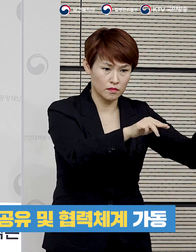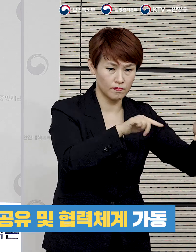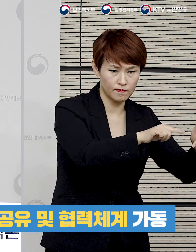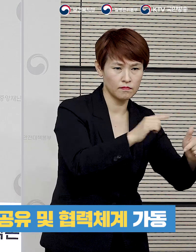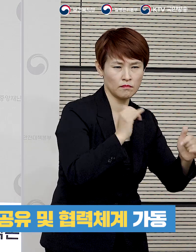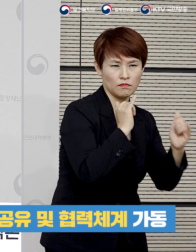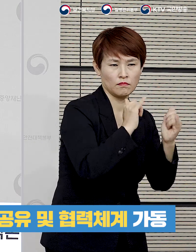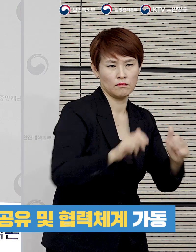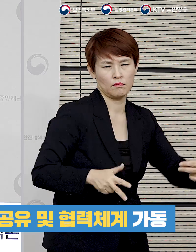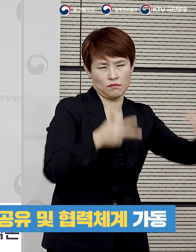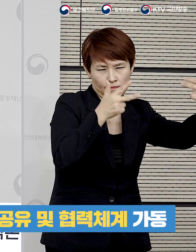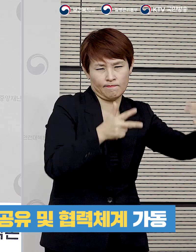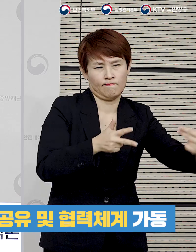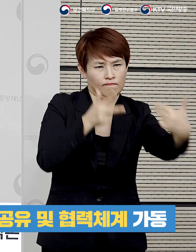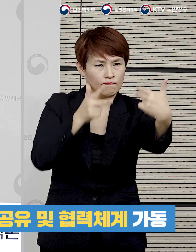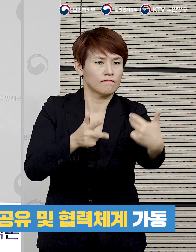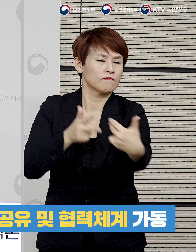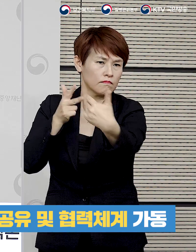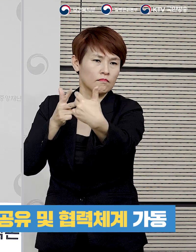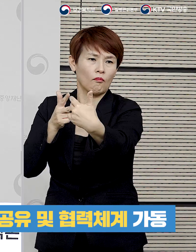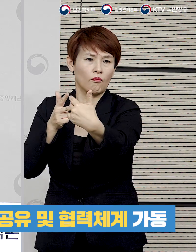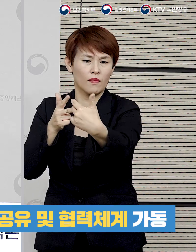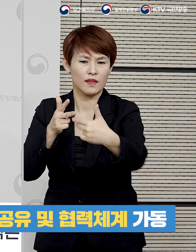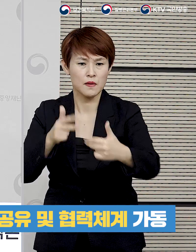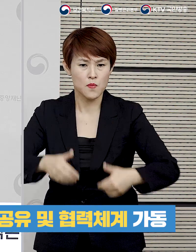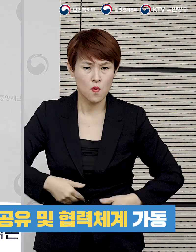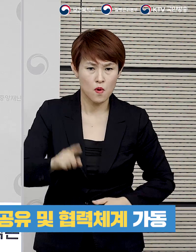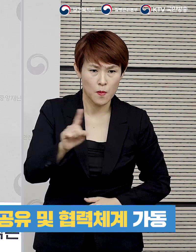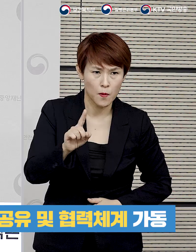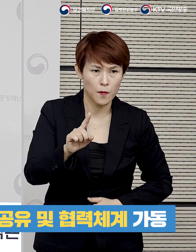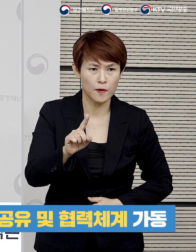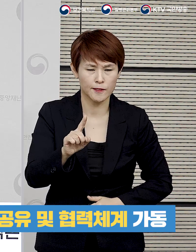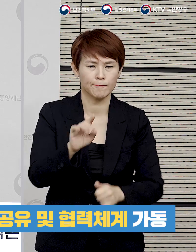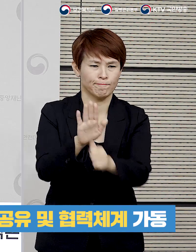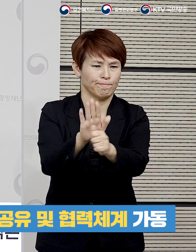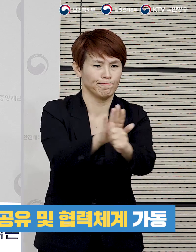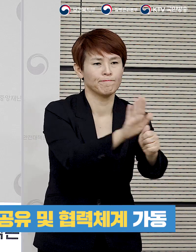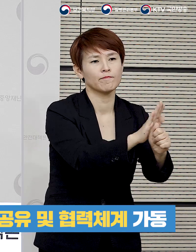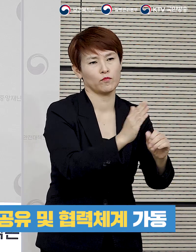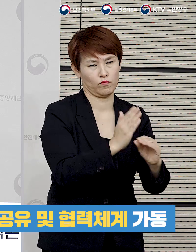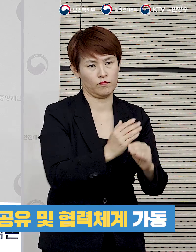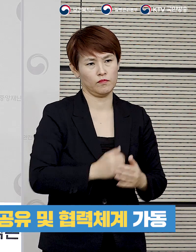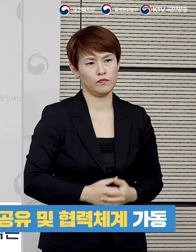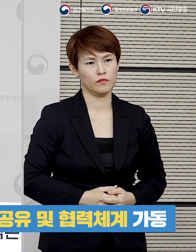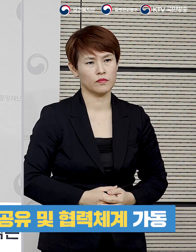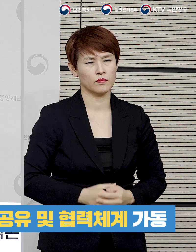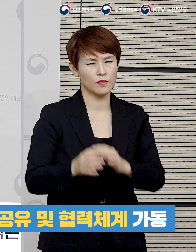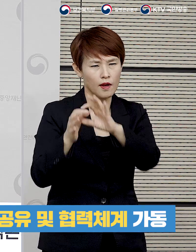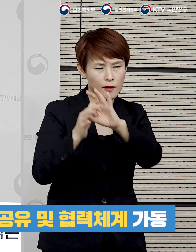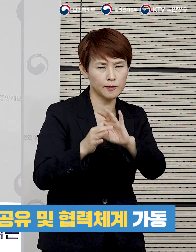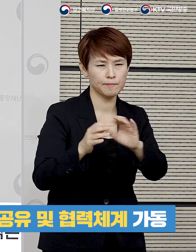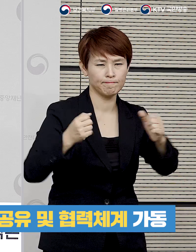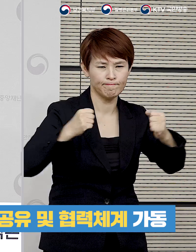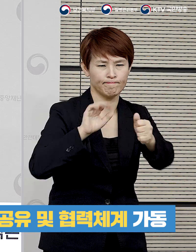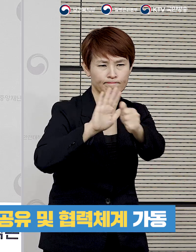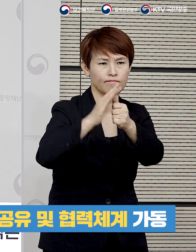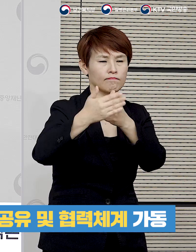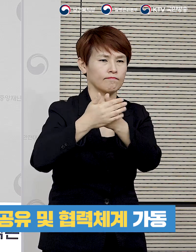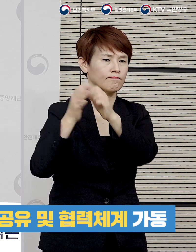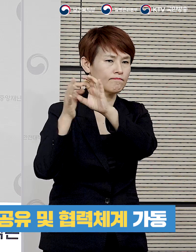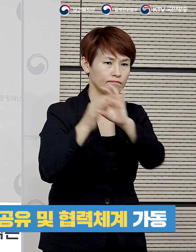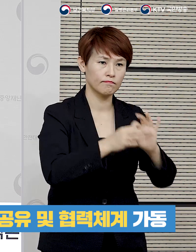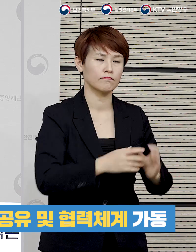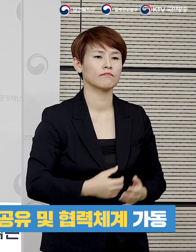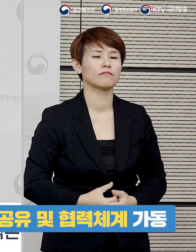경기도, 인천시 간의 수시 영상회의를 통해서 현장에서 필요한 자원을 파악, 지원하고 있고 지속적으로 협력